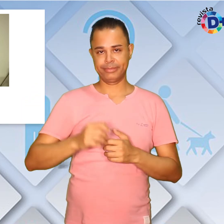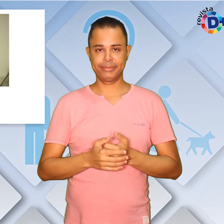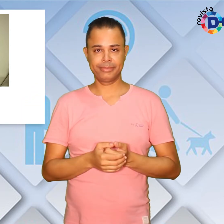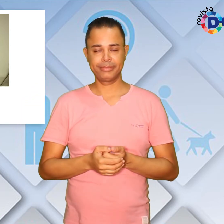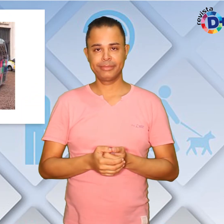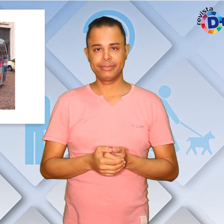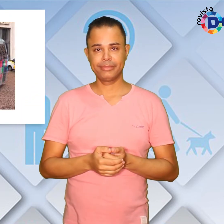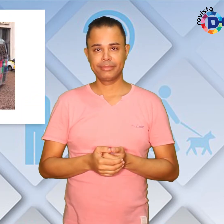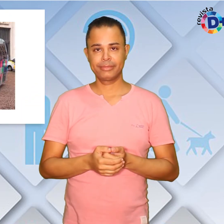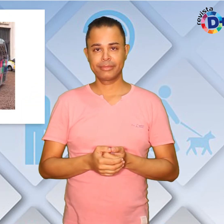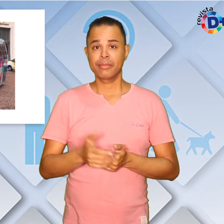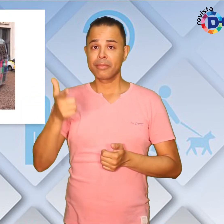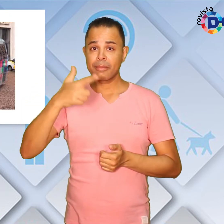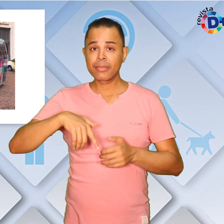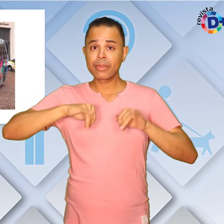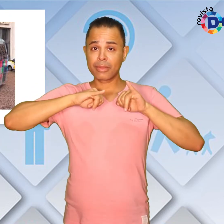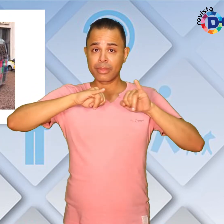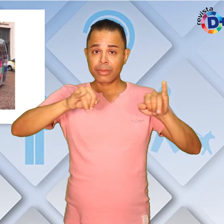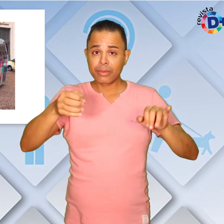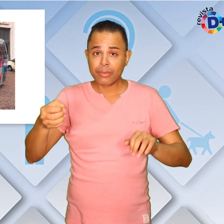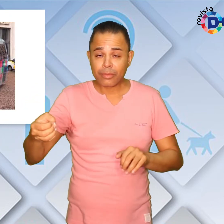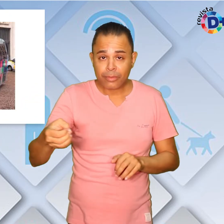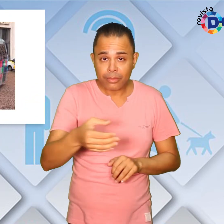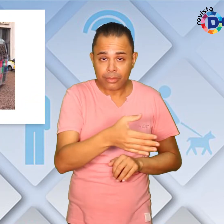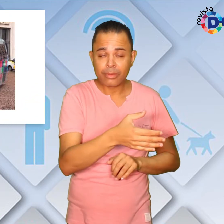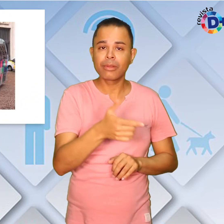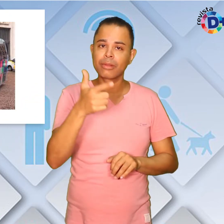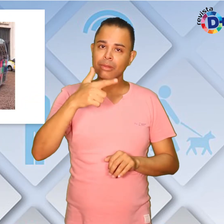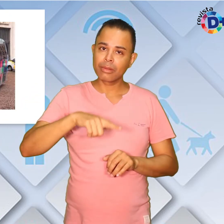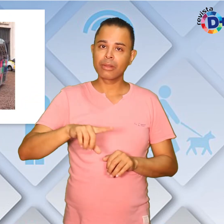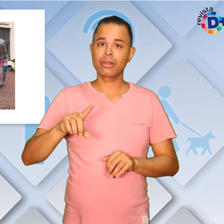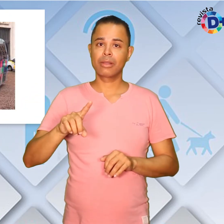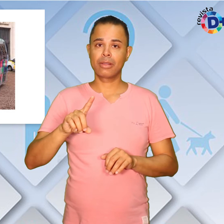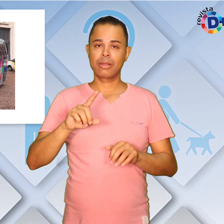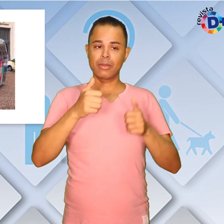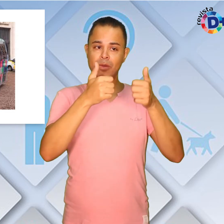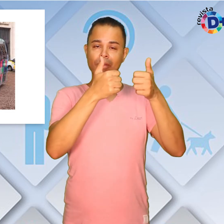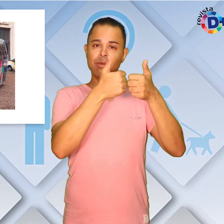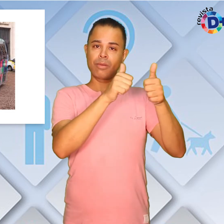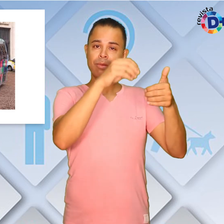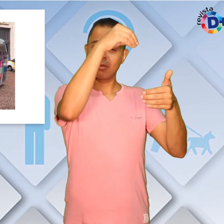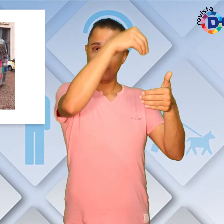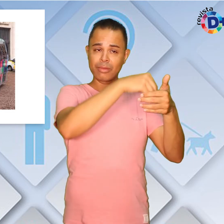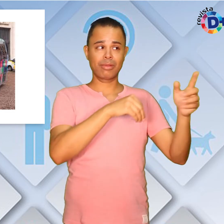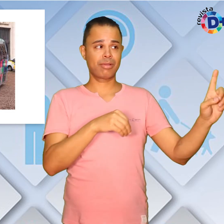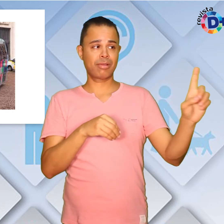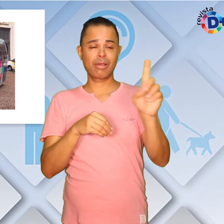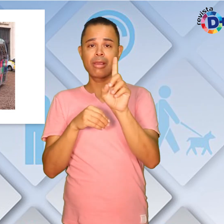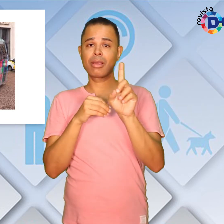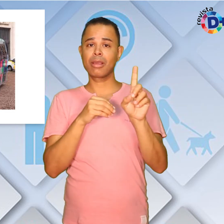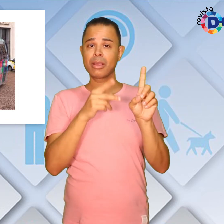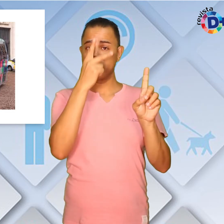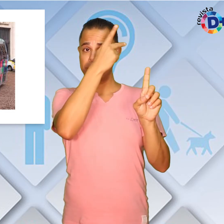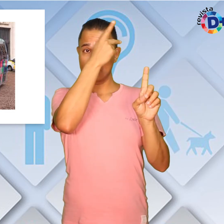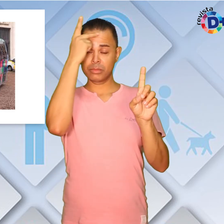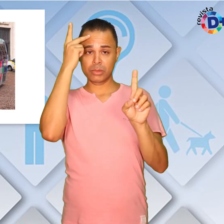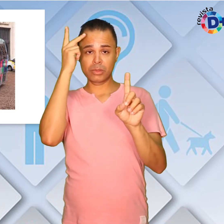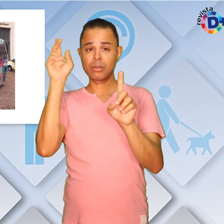outra novidade importante é a presença de um auxiliar dentro dos veículos este